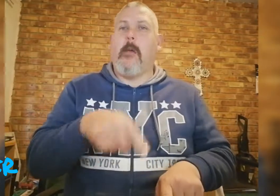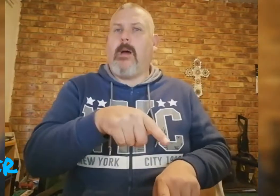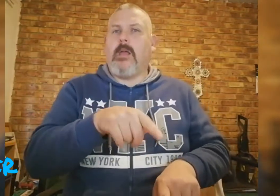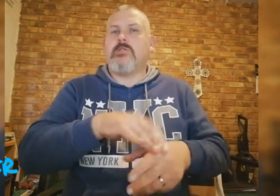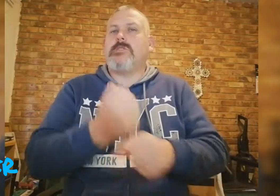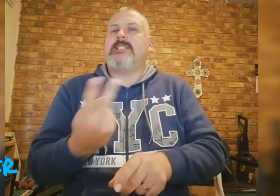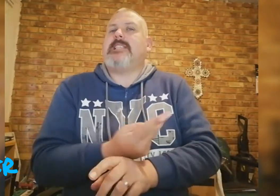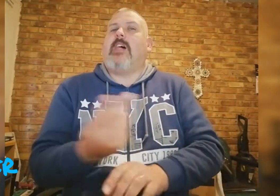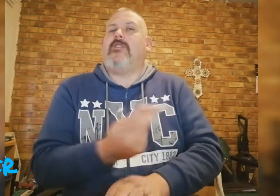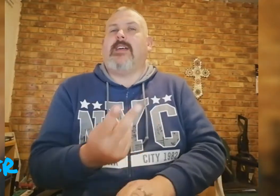maar is nog steeds hetzelfde.